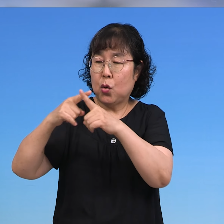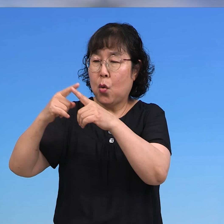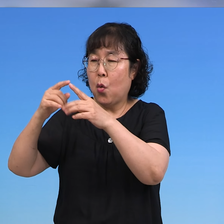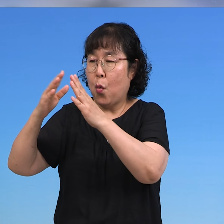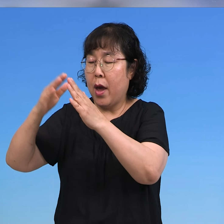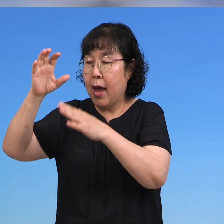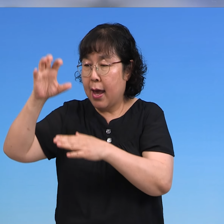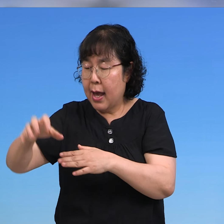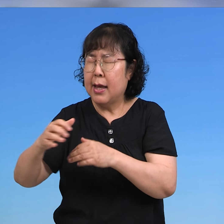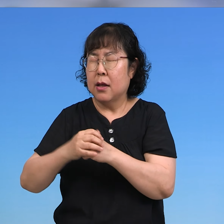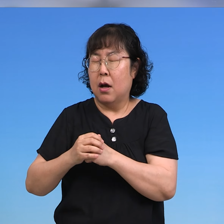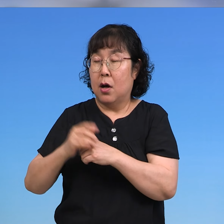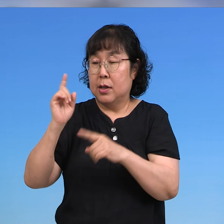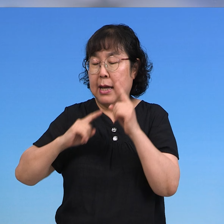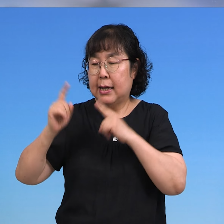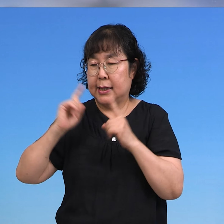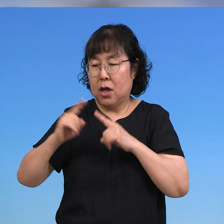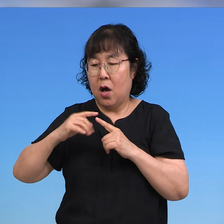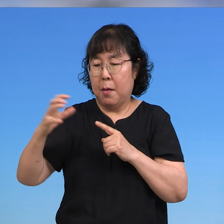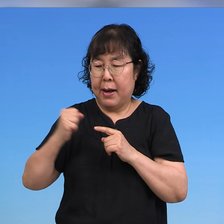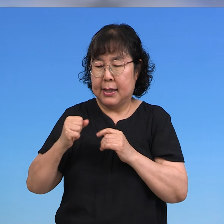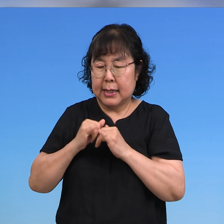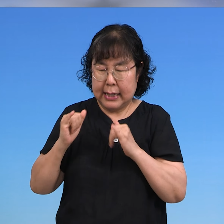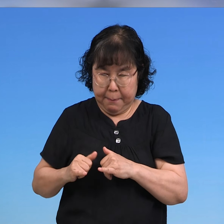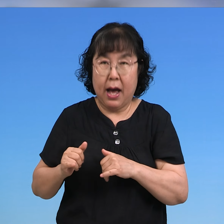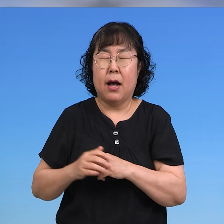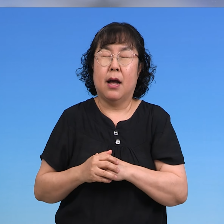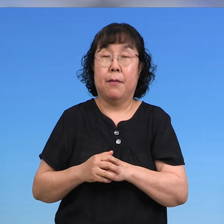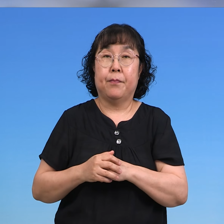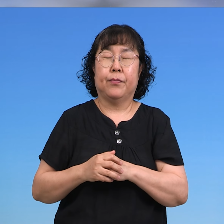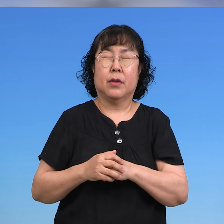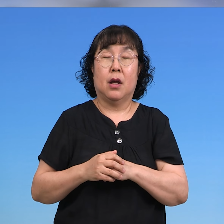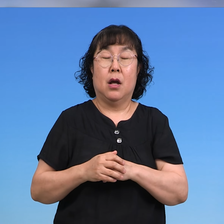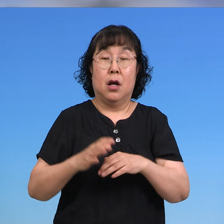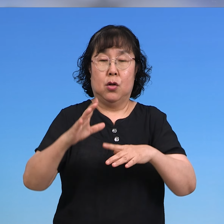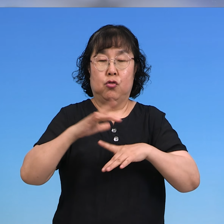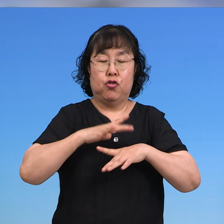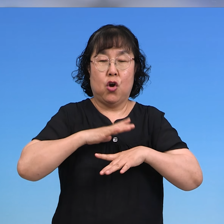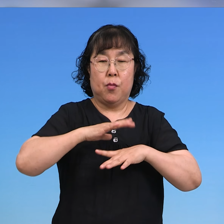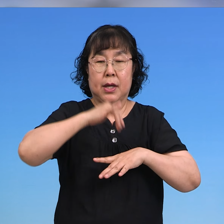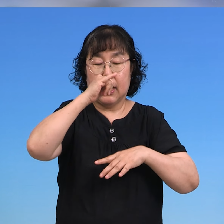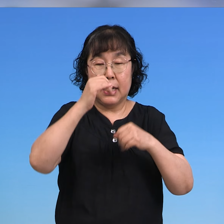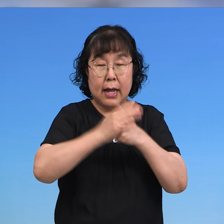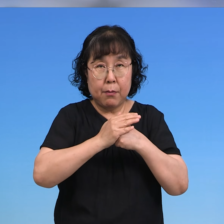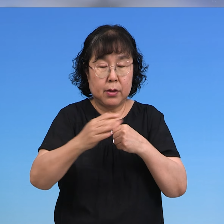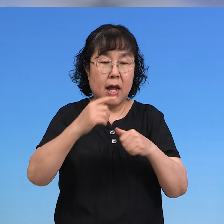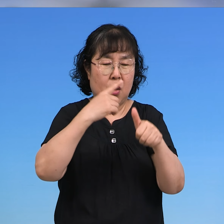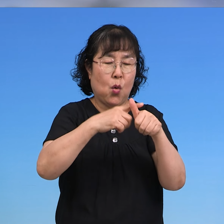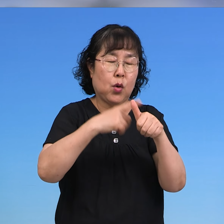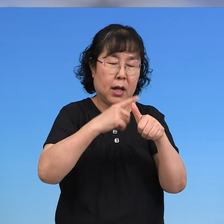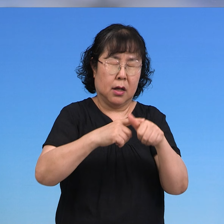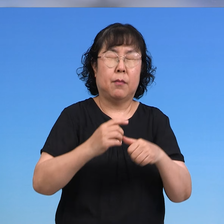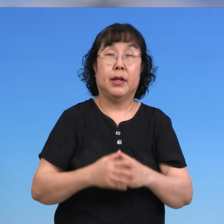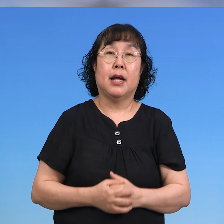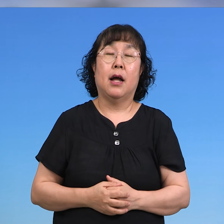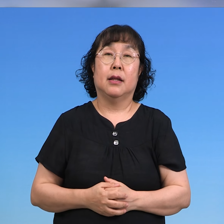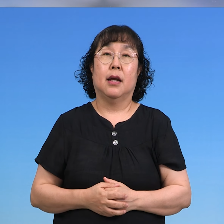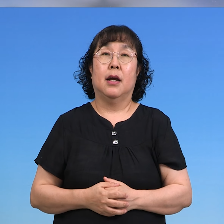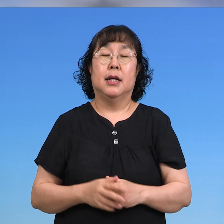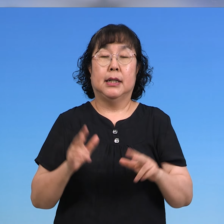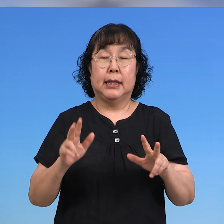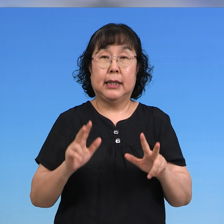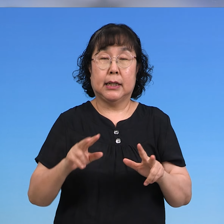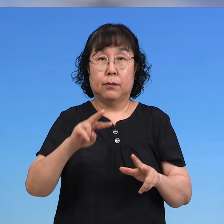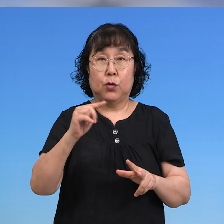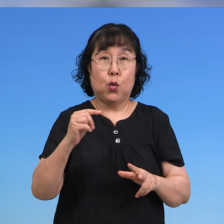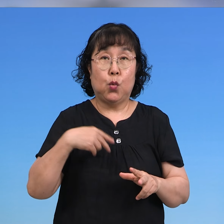지금도 우리 강아지는 이제 뭐 이제 거의 이제 나이로 치면 거의 저하고 비슷하대요. 이제 이게 수명을 재면은 거의 이제